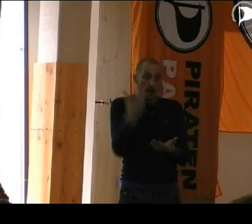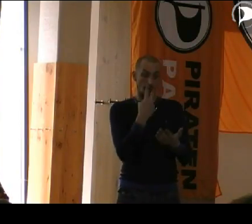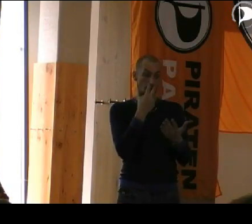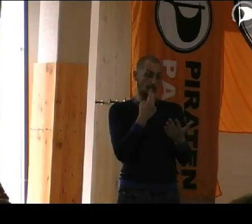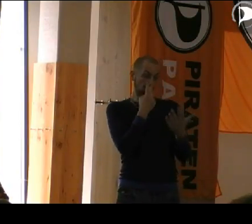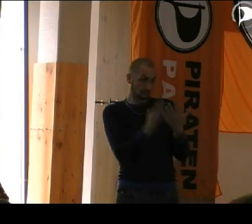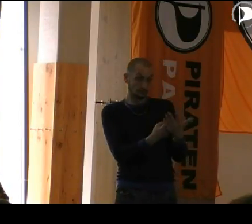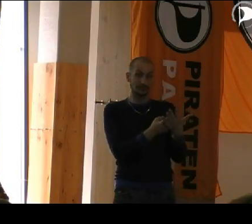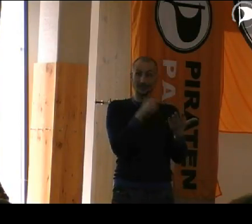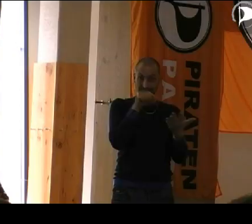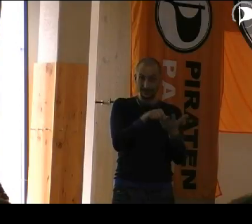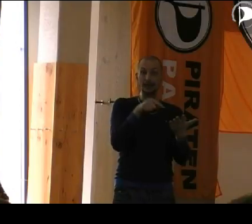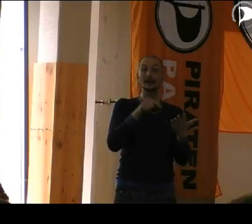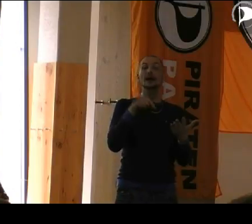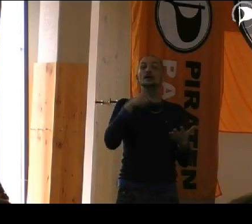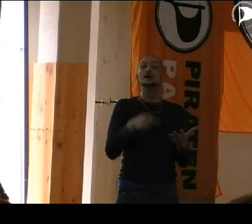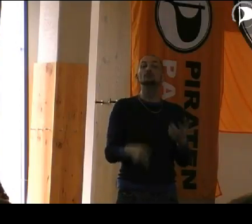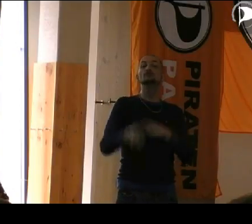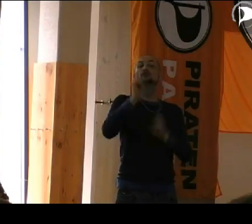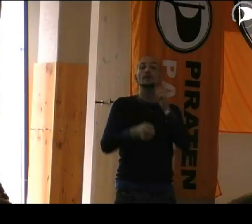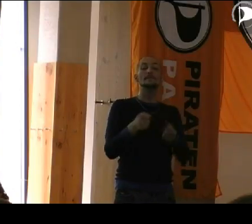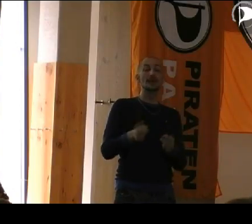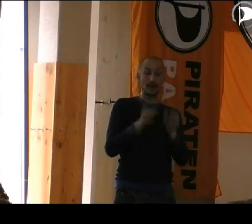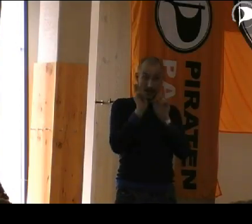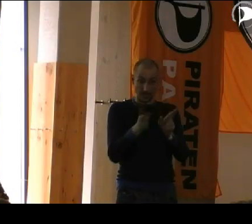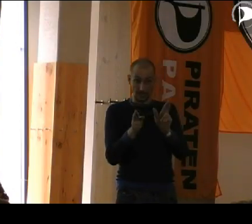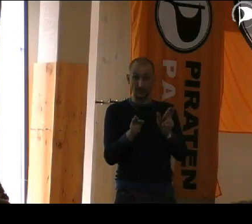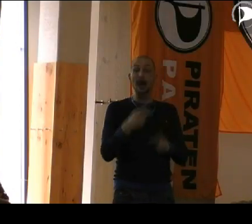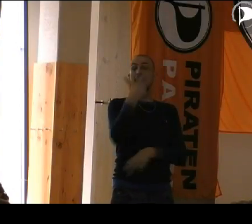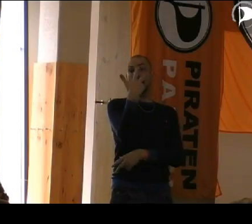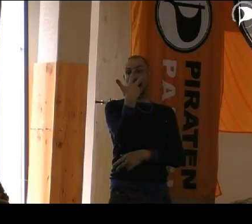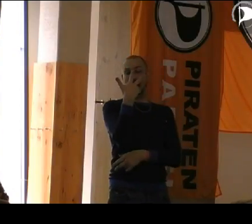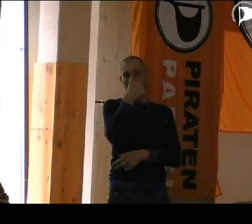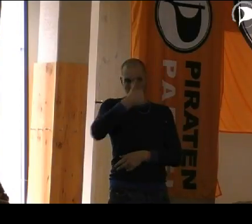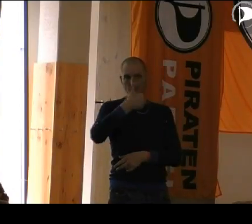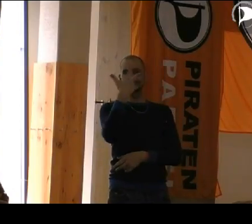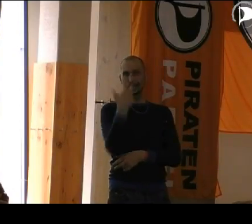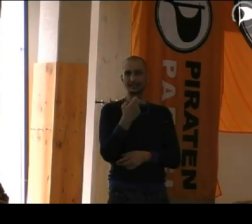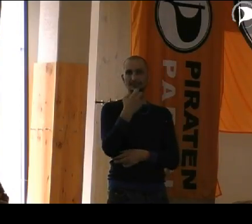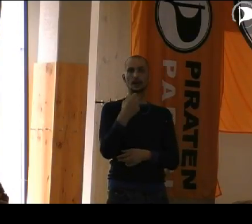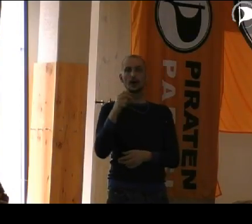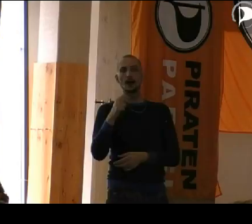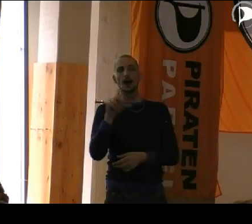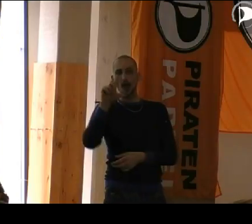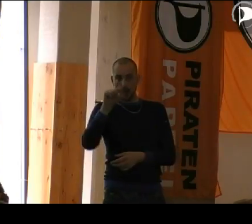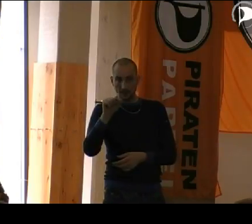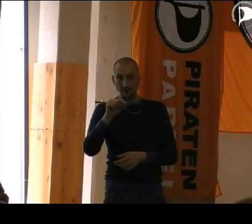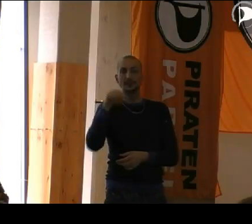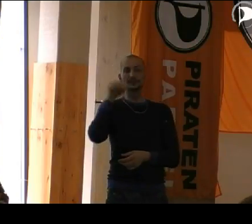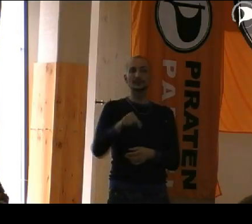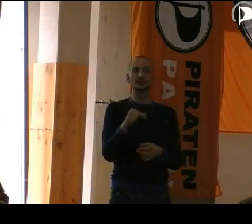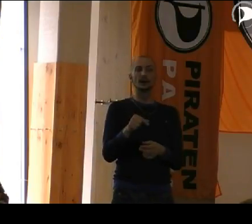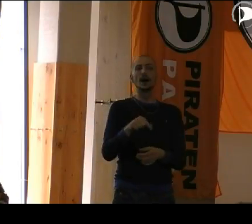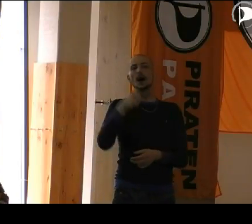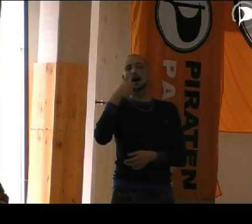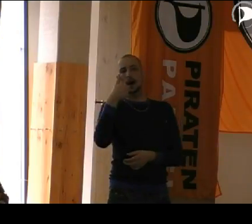stimmberechtigten zum 31.12 das freut jeden jahres das ist die grundlage war auf dem pc ist aber